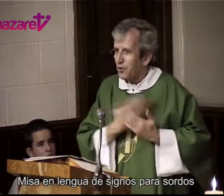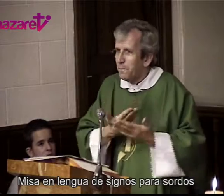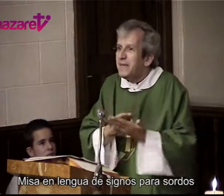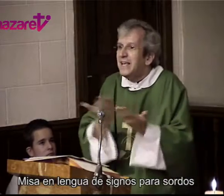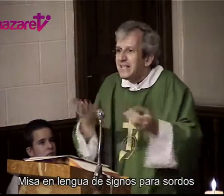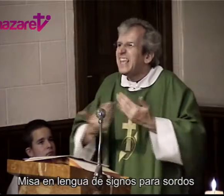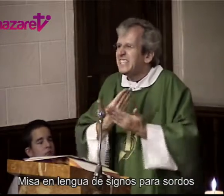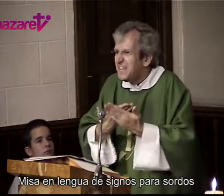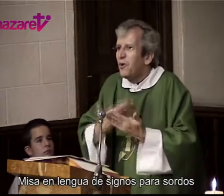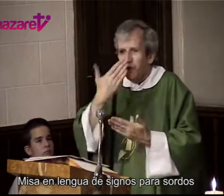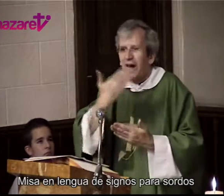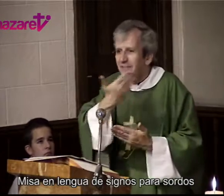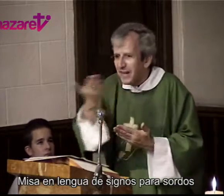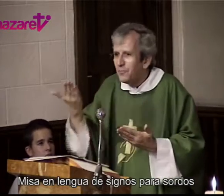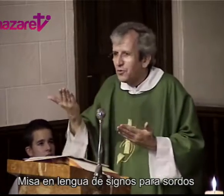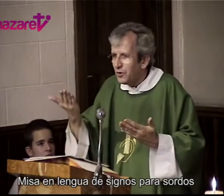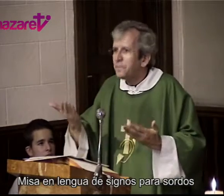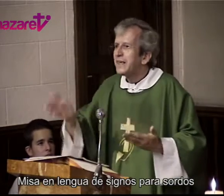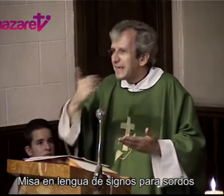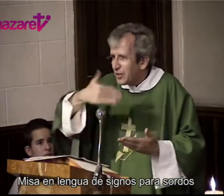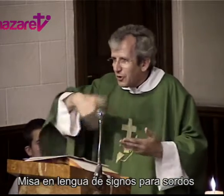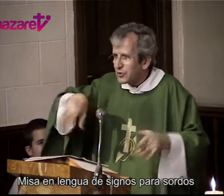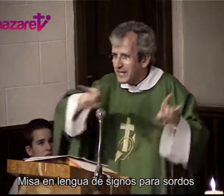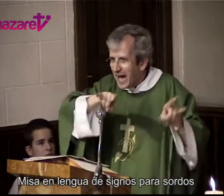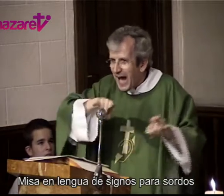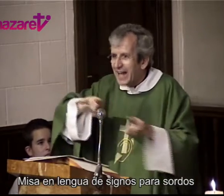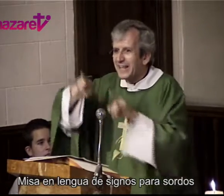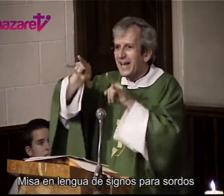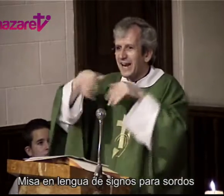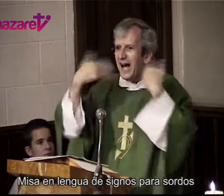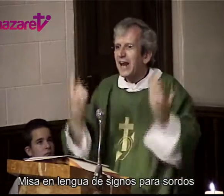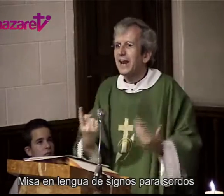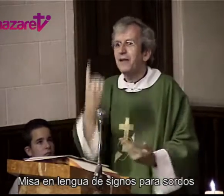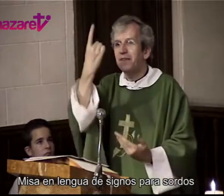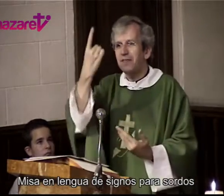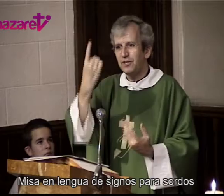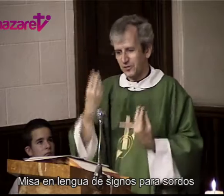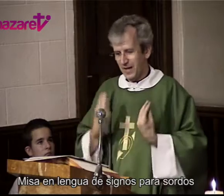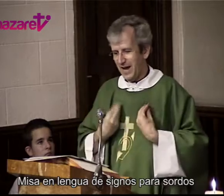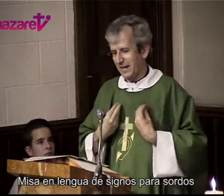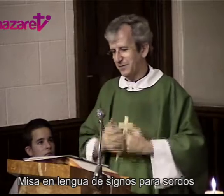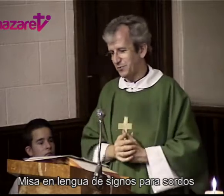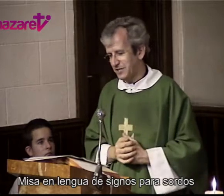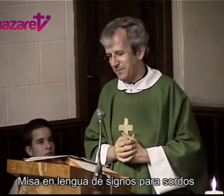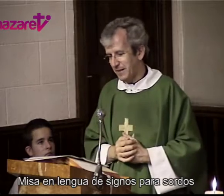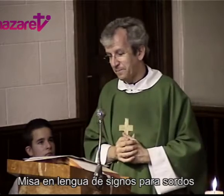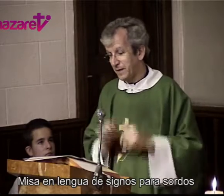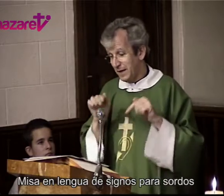mi testimonio ante el mundo, que todo sea atraer a la alabanza de Dios a través de nuestra vida. Y es